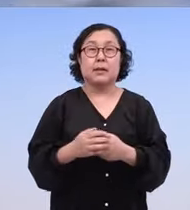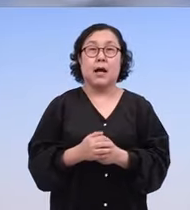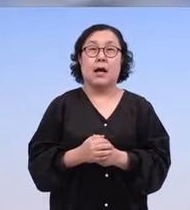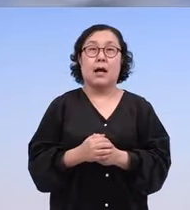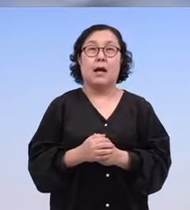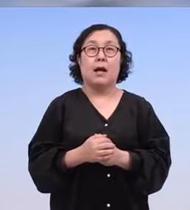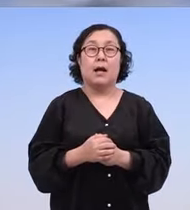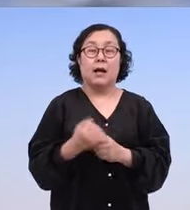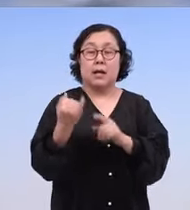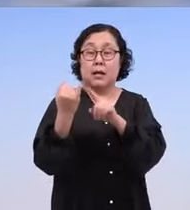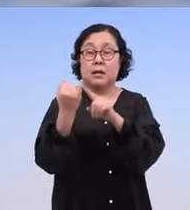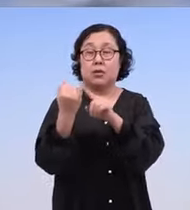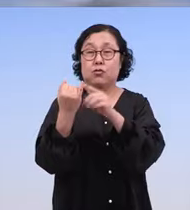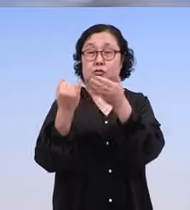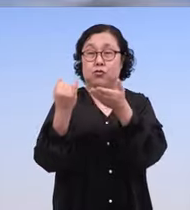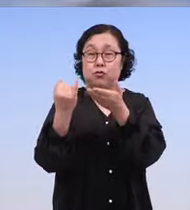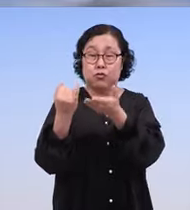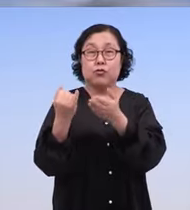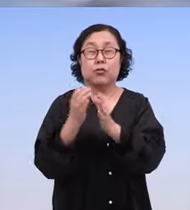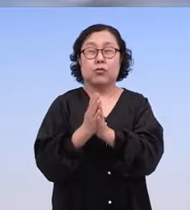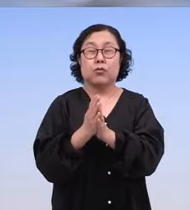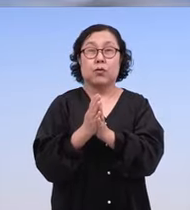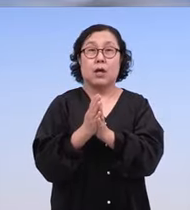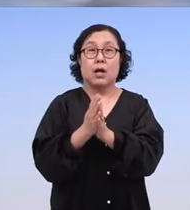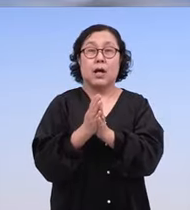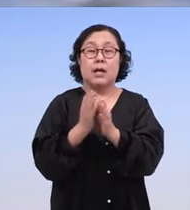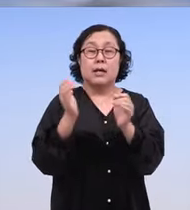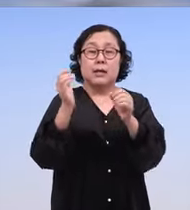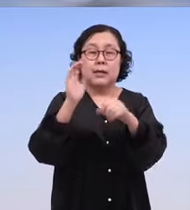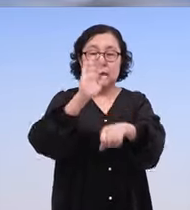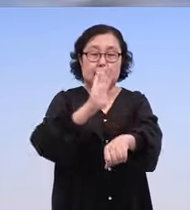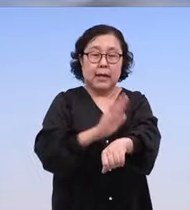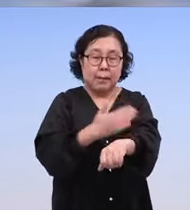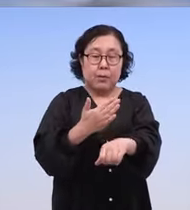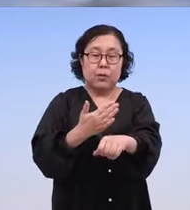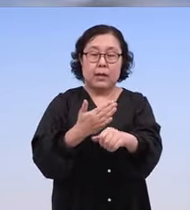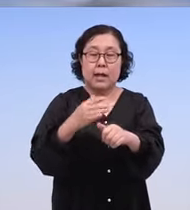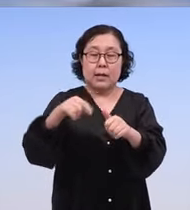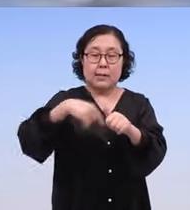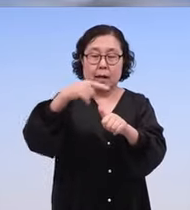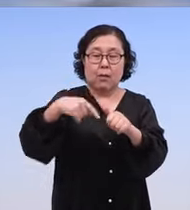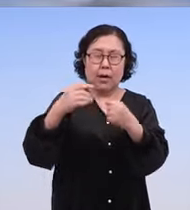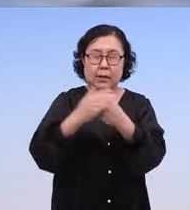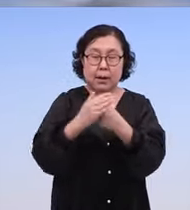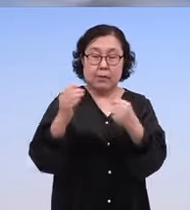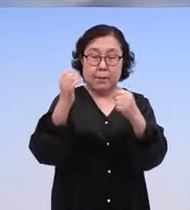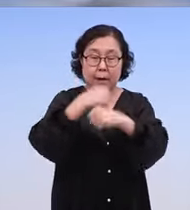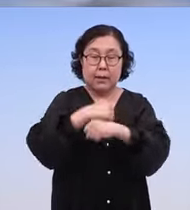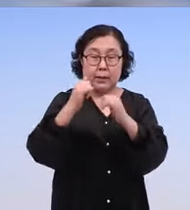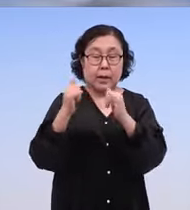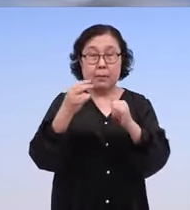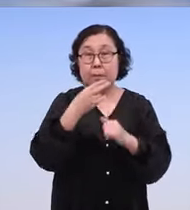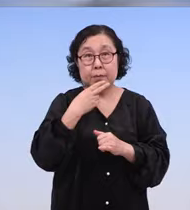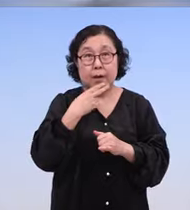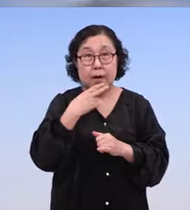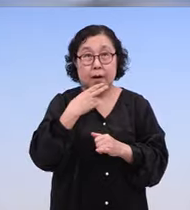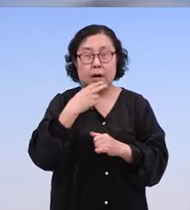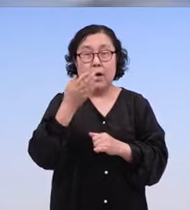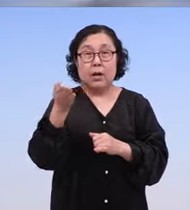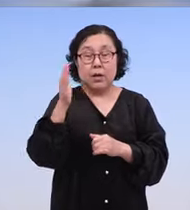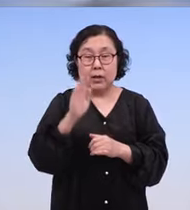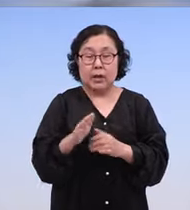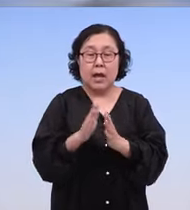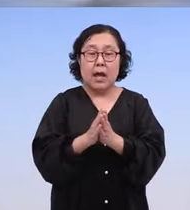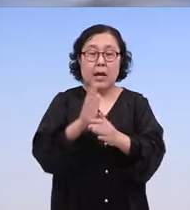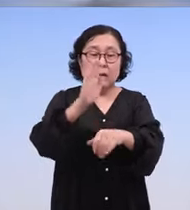빨강머리 앤이 주는 교훈이 바로 딱 이거 아닙니까? 잘못된 상황 때문에 망하는 사람은 없고요, 그 잘못된 상황에